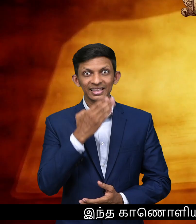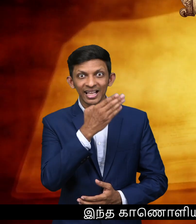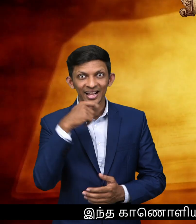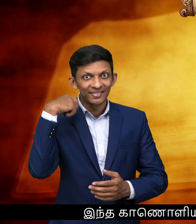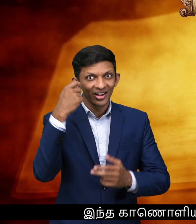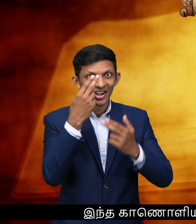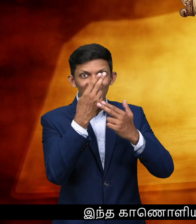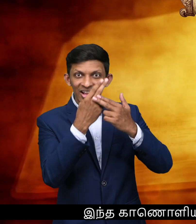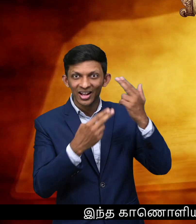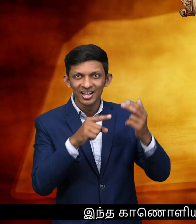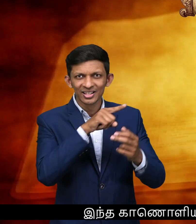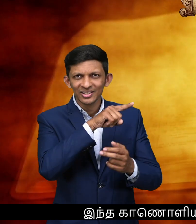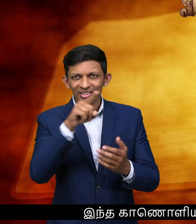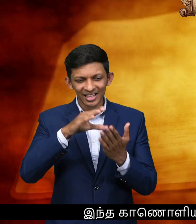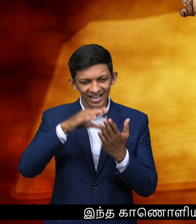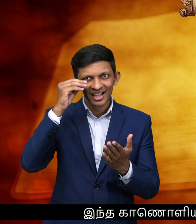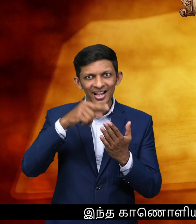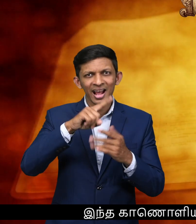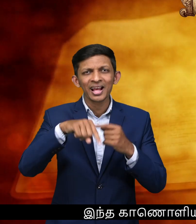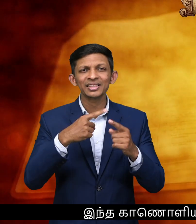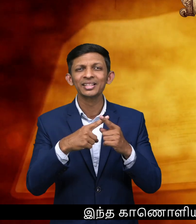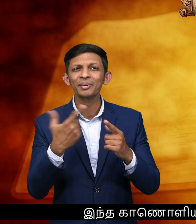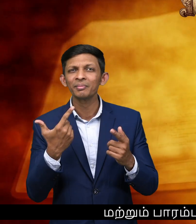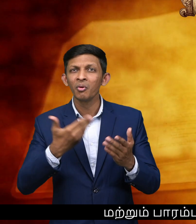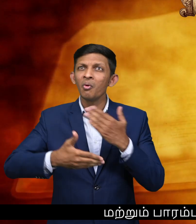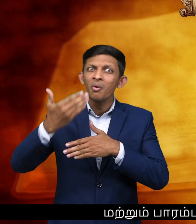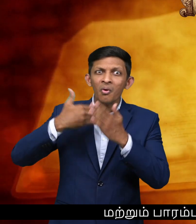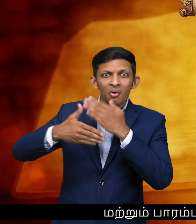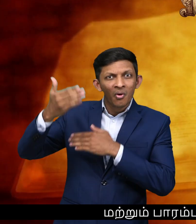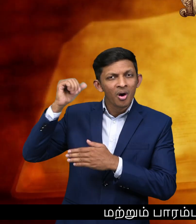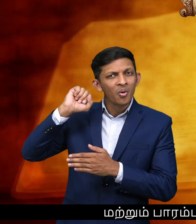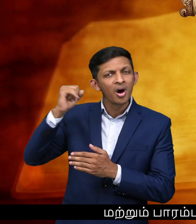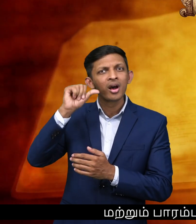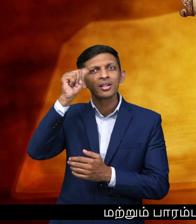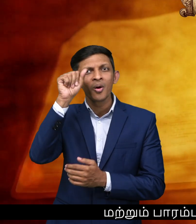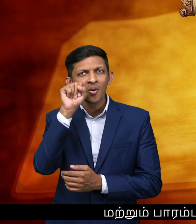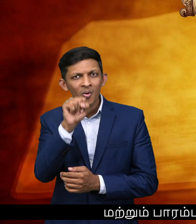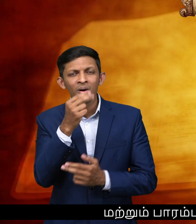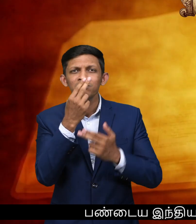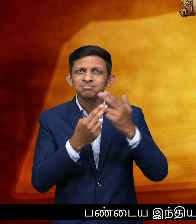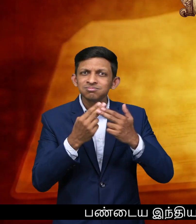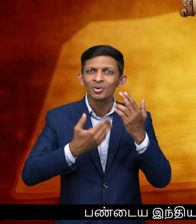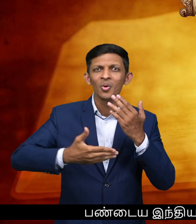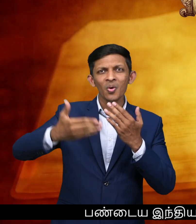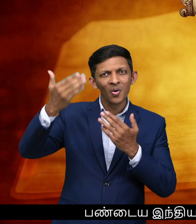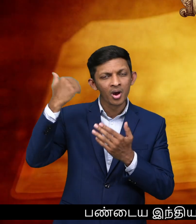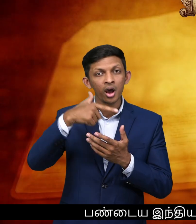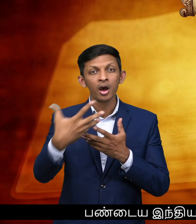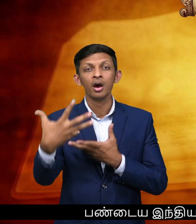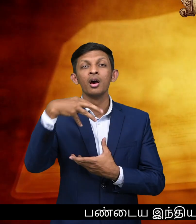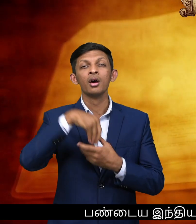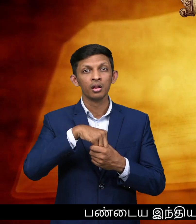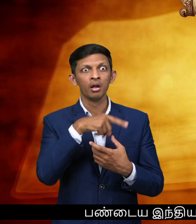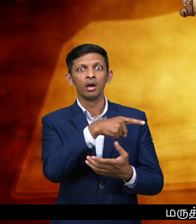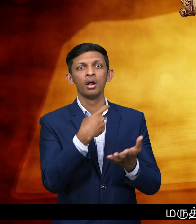இந்த காணொளியில் ராமாயணம், மகாபாரதம் மற்றும் பாரம்பரிய நாடகங்கள் உள்ளிட்ட பண்டைய இந்திய